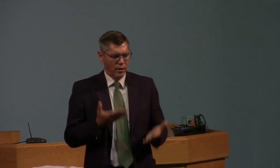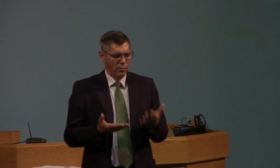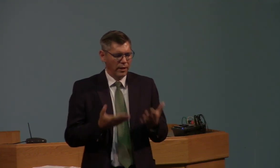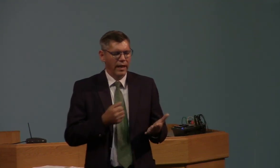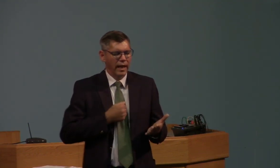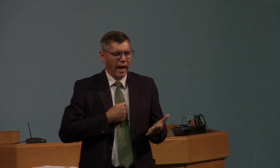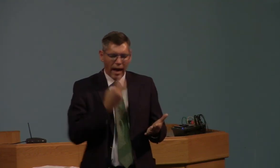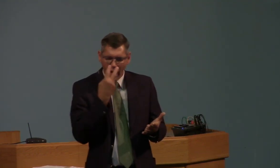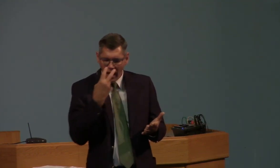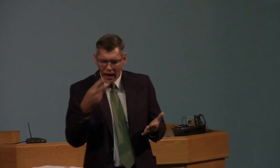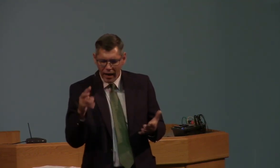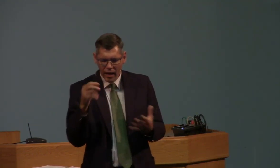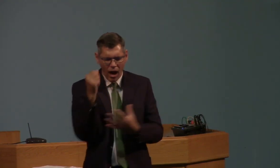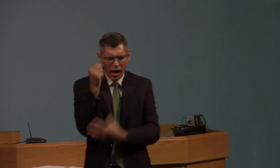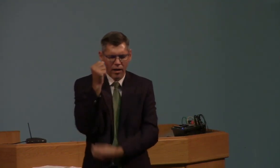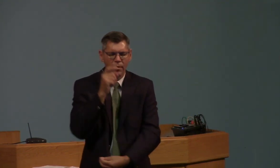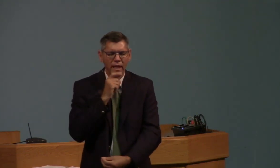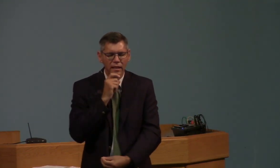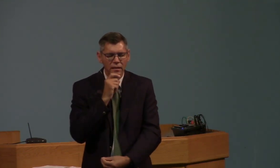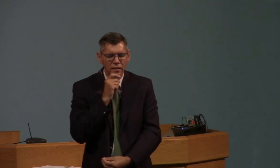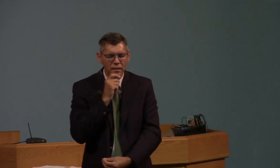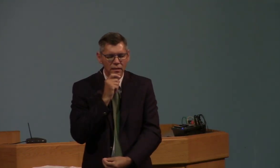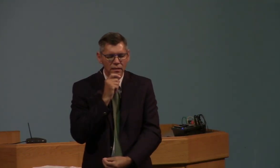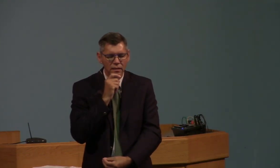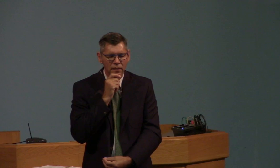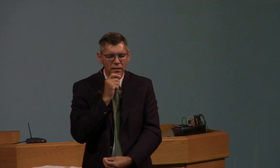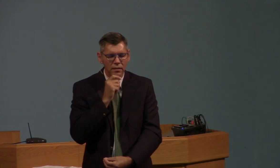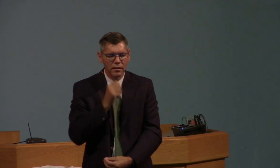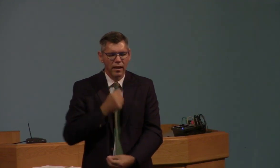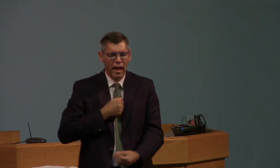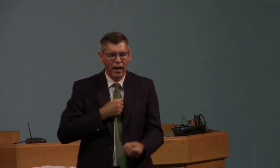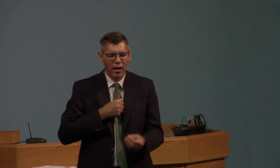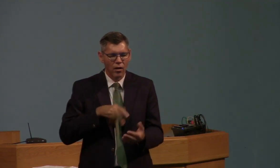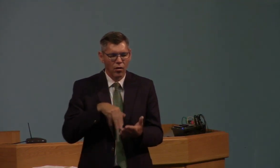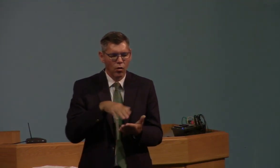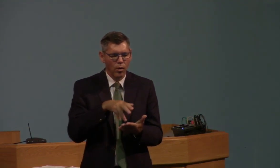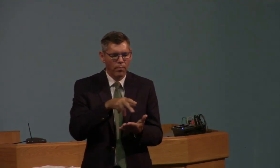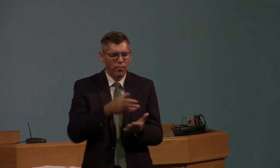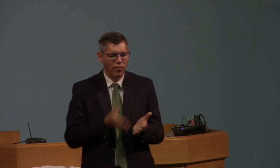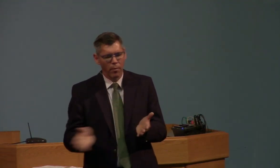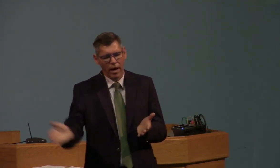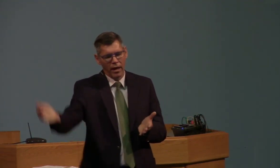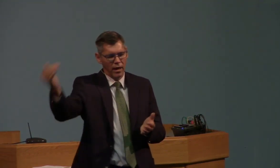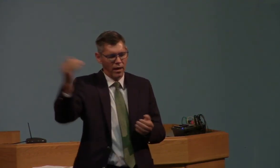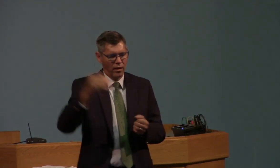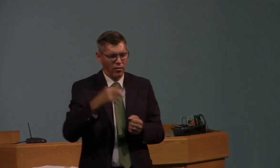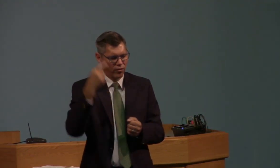Partykeer ek kyk arme mens en ek loop verby of dink